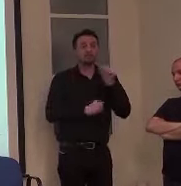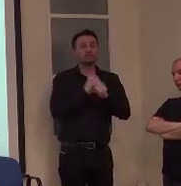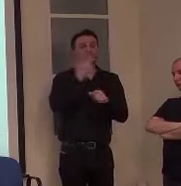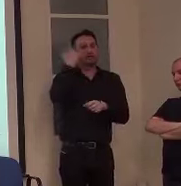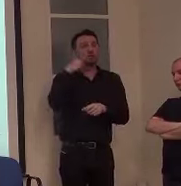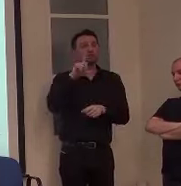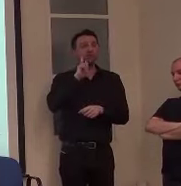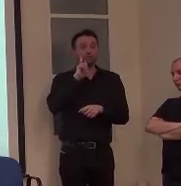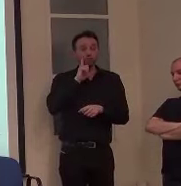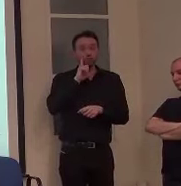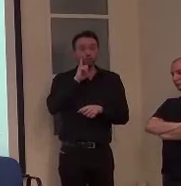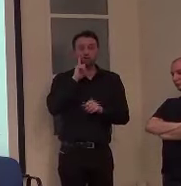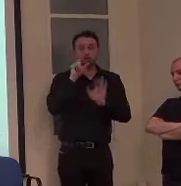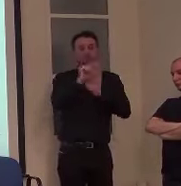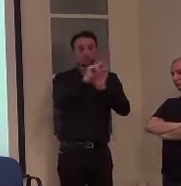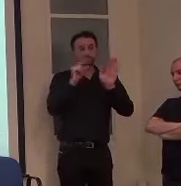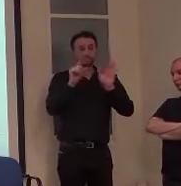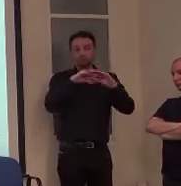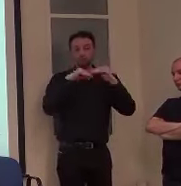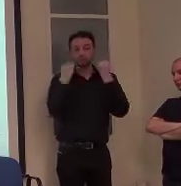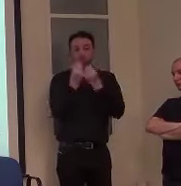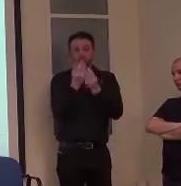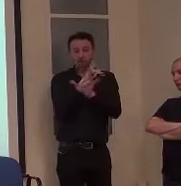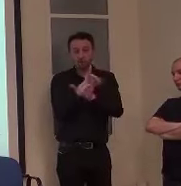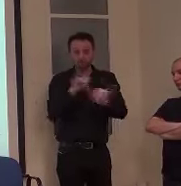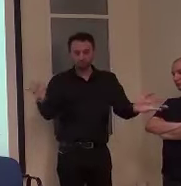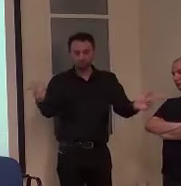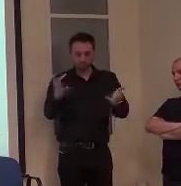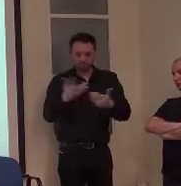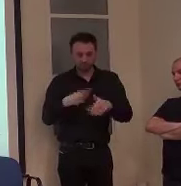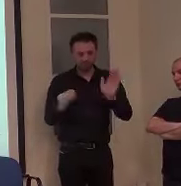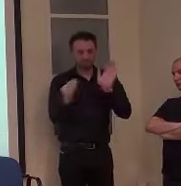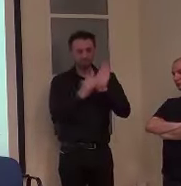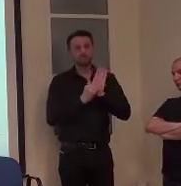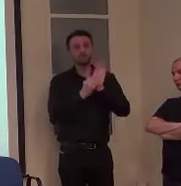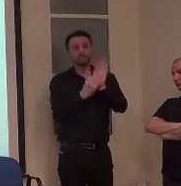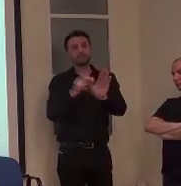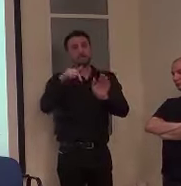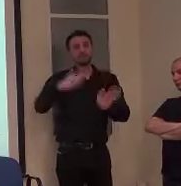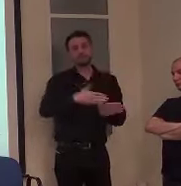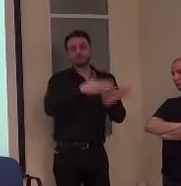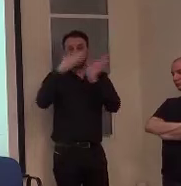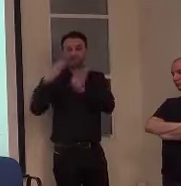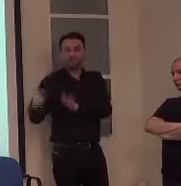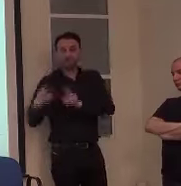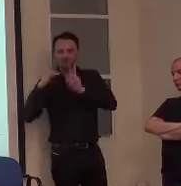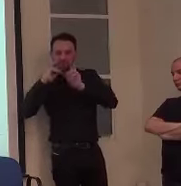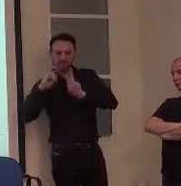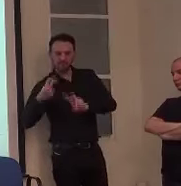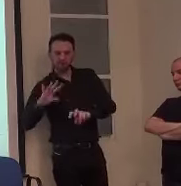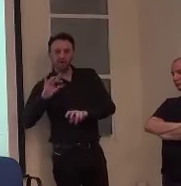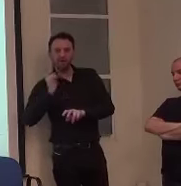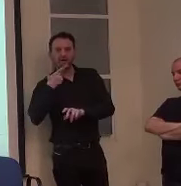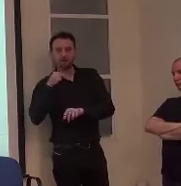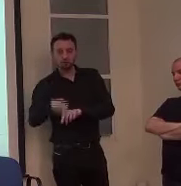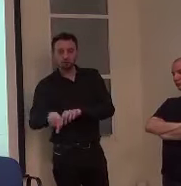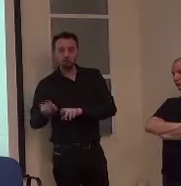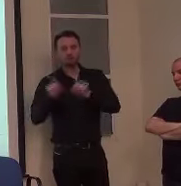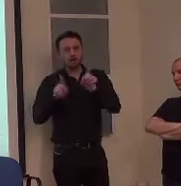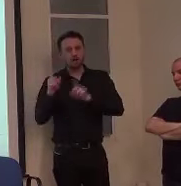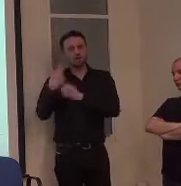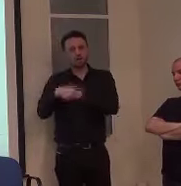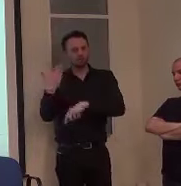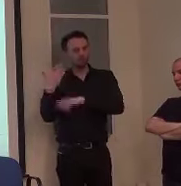volcado la matriz de todos los datos que recogimos y ahora estamos en la fase de análisis de los datos igual a algunas cosas voy a poder